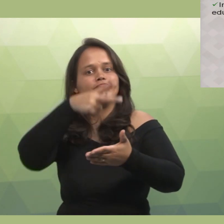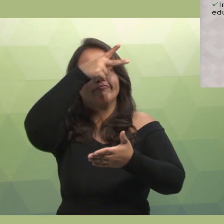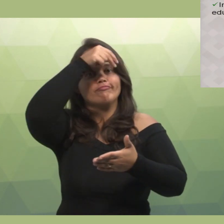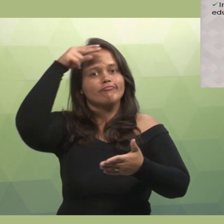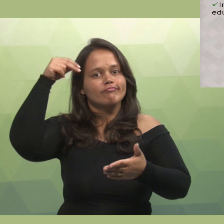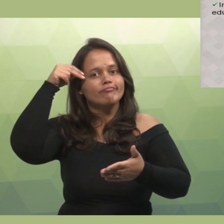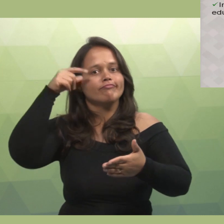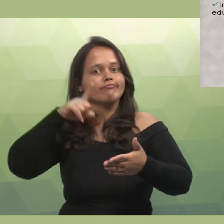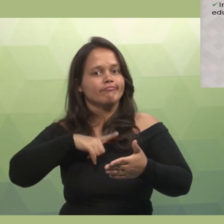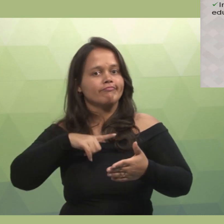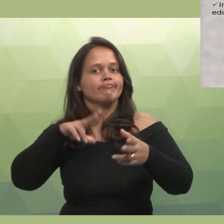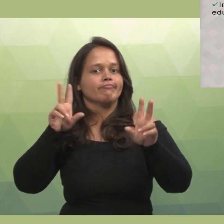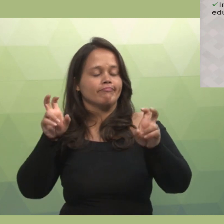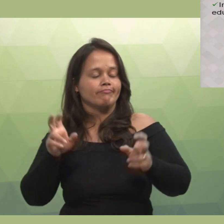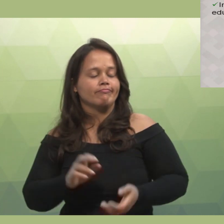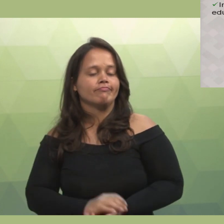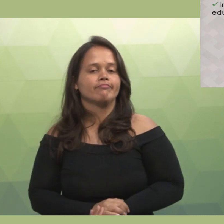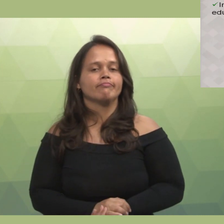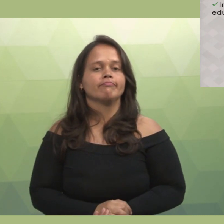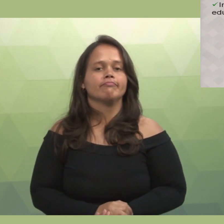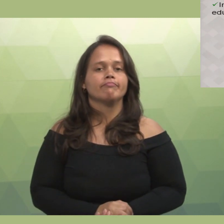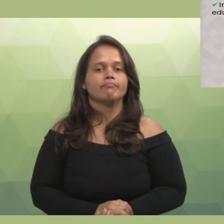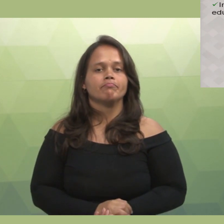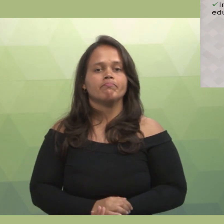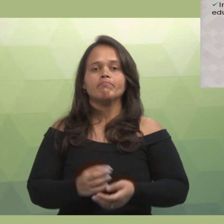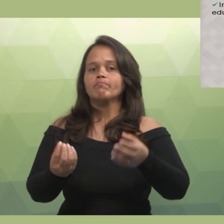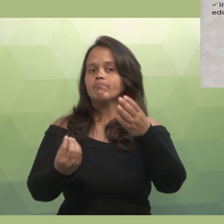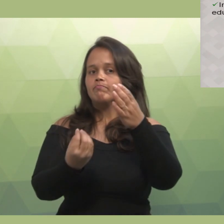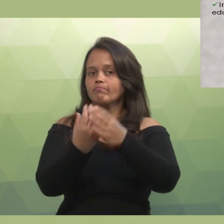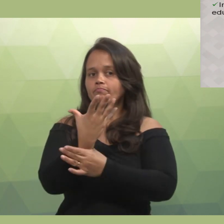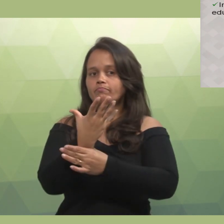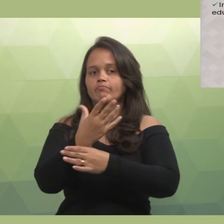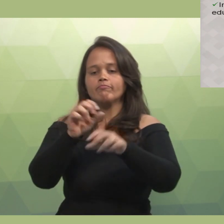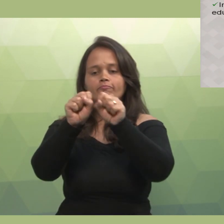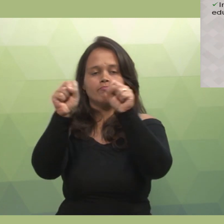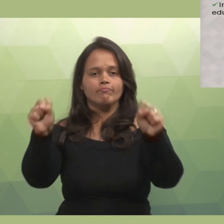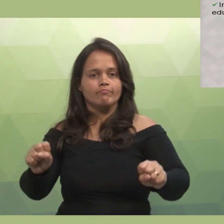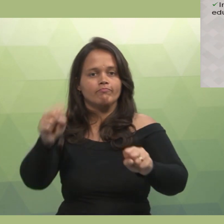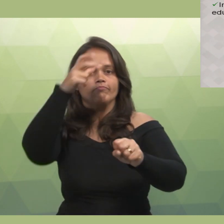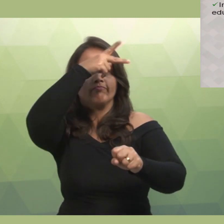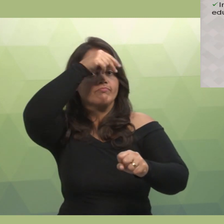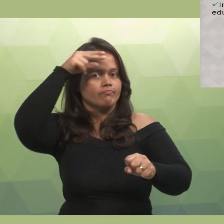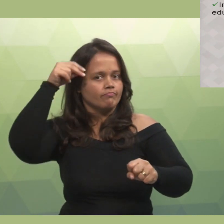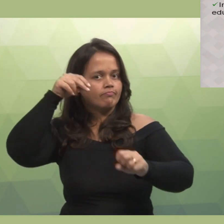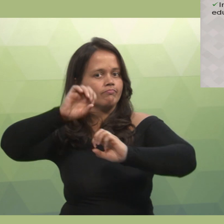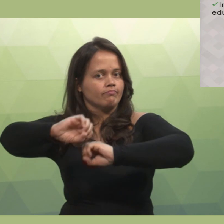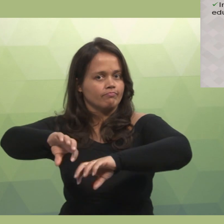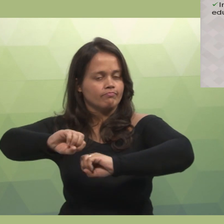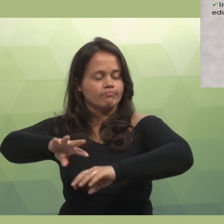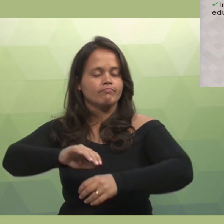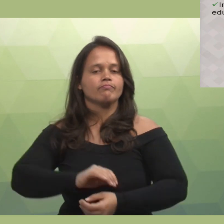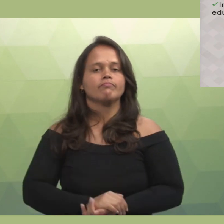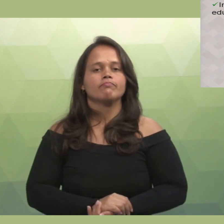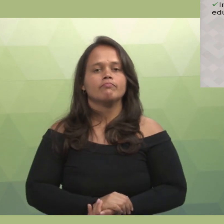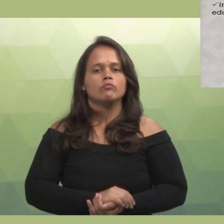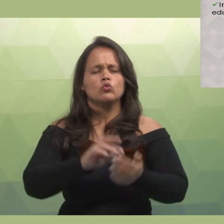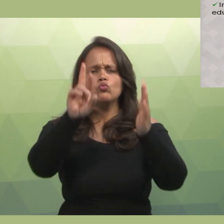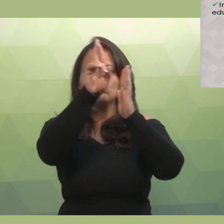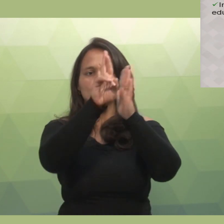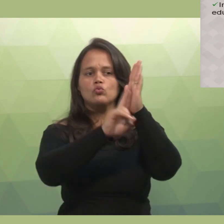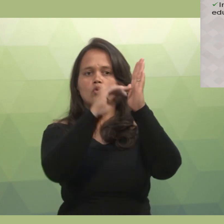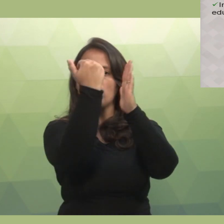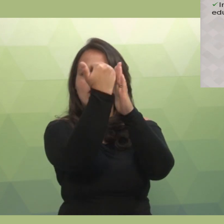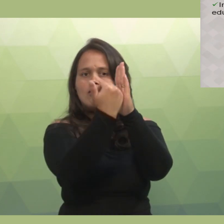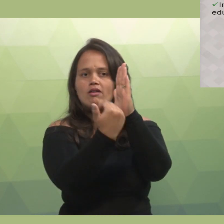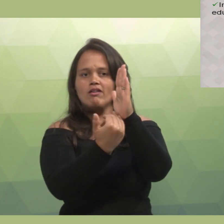os quais se destacam a criação de um sistema municipal de ensino, a definição de normas para o funcionamento